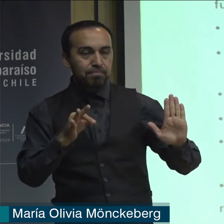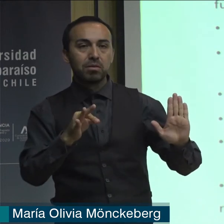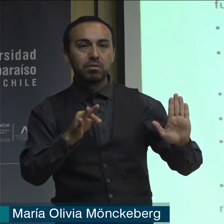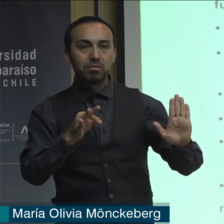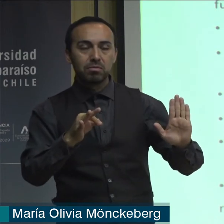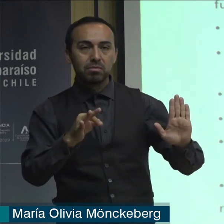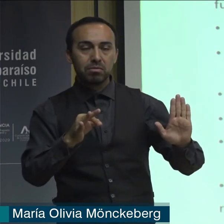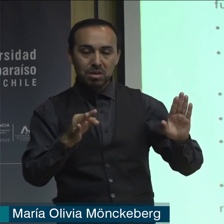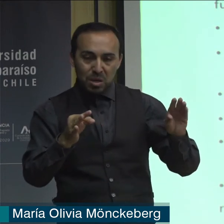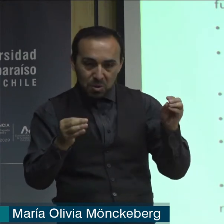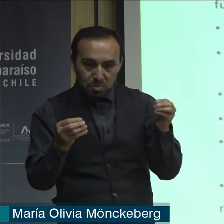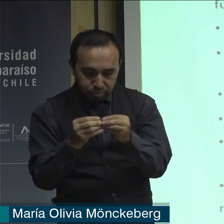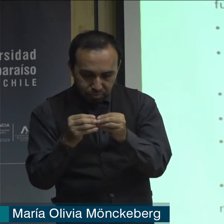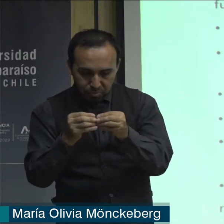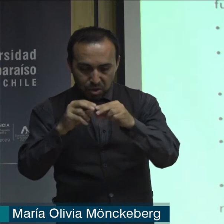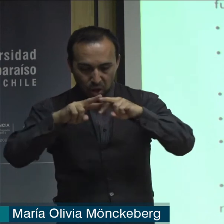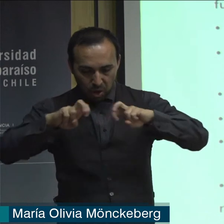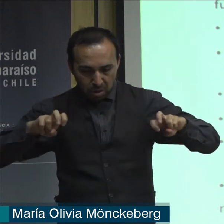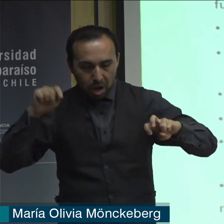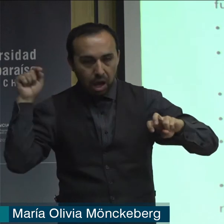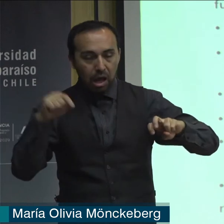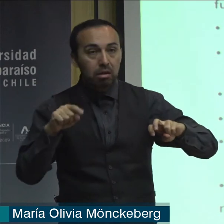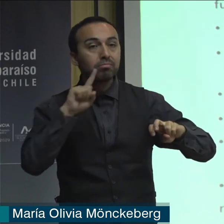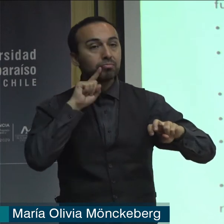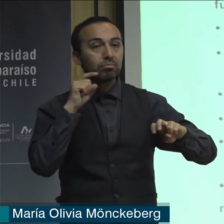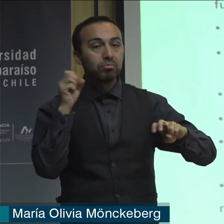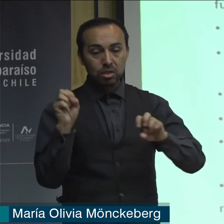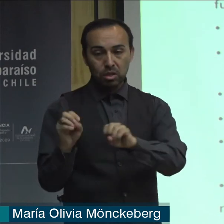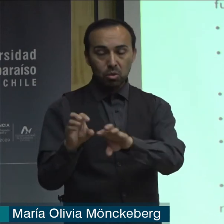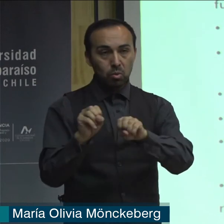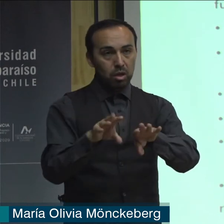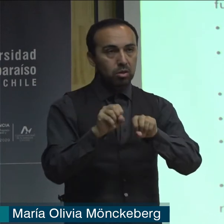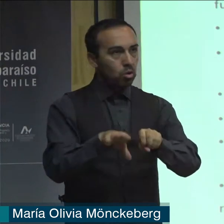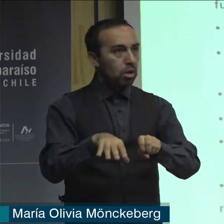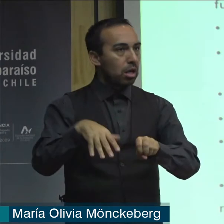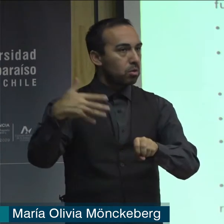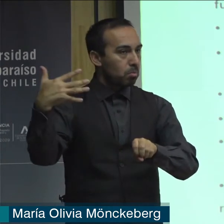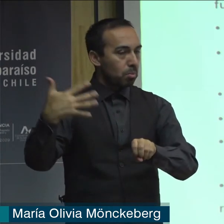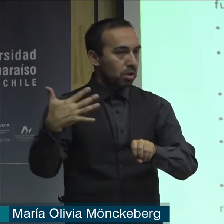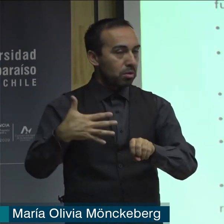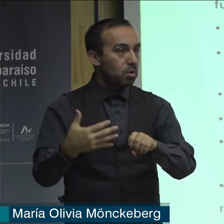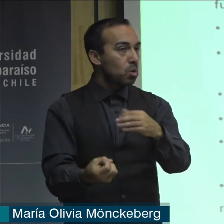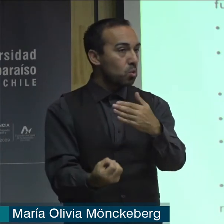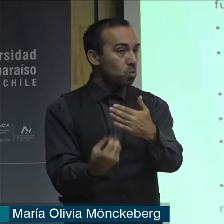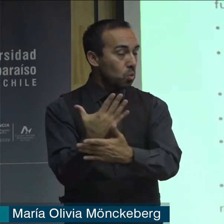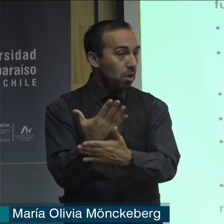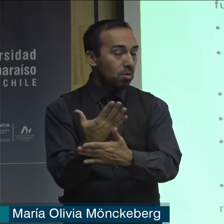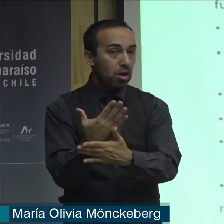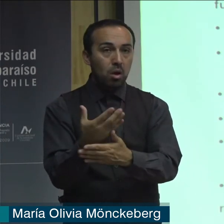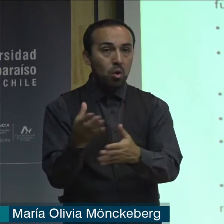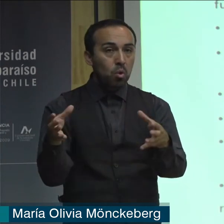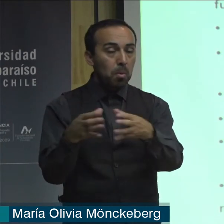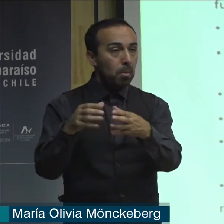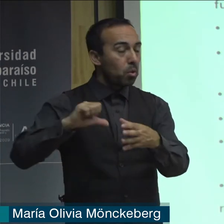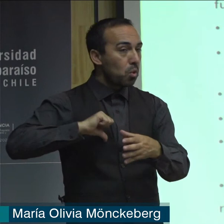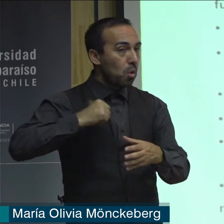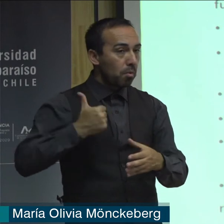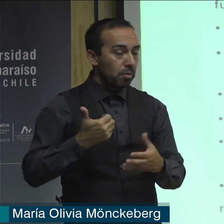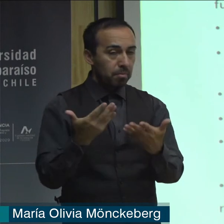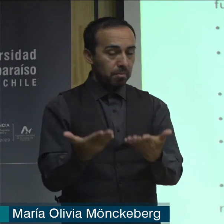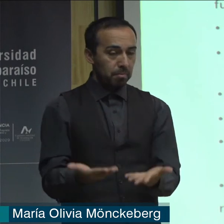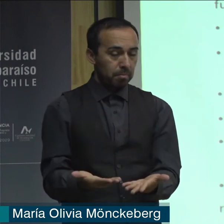sido clave para la formación de las nuevas generaciones por lo tanto para la formación de la sociedad